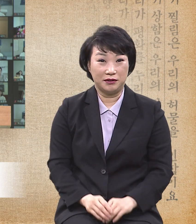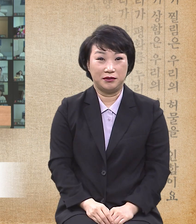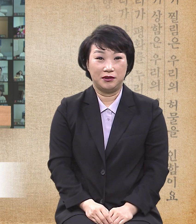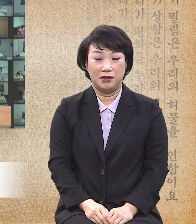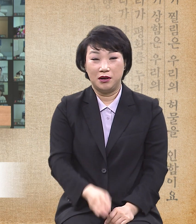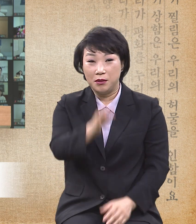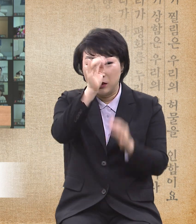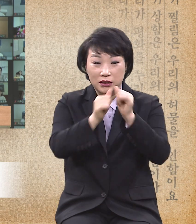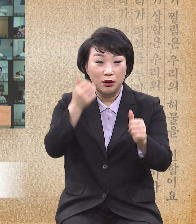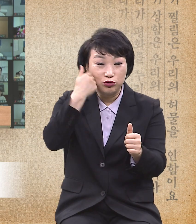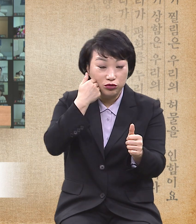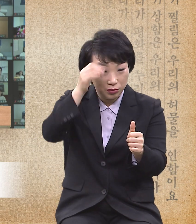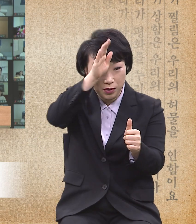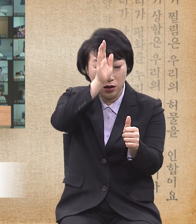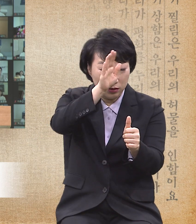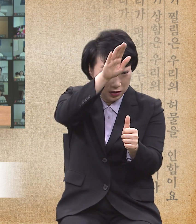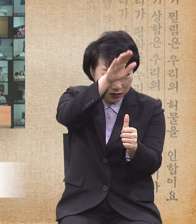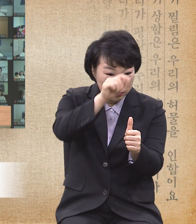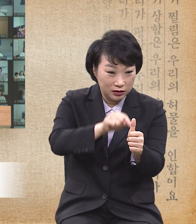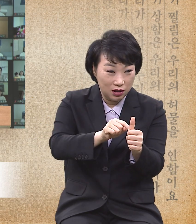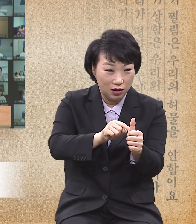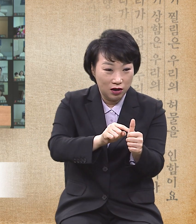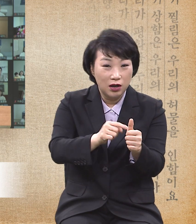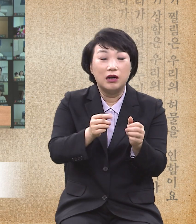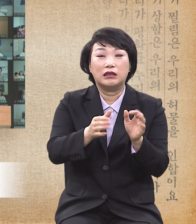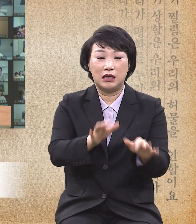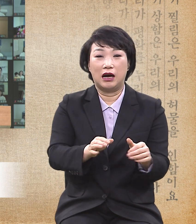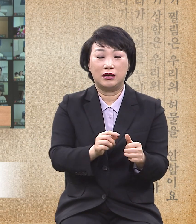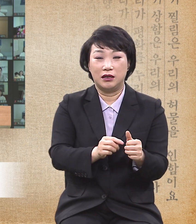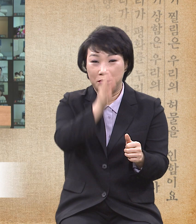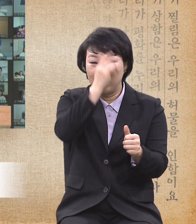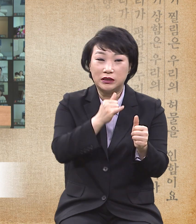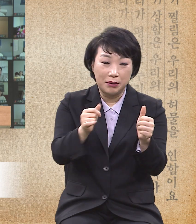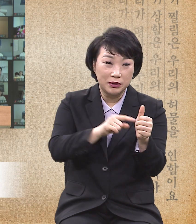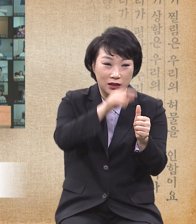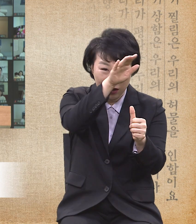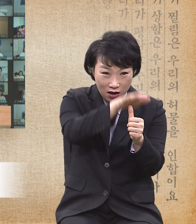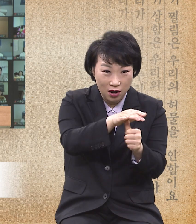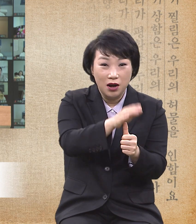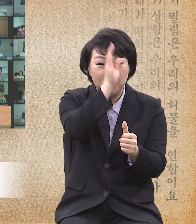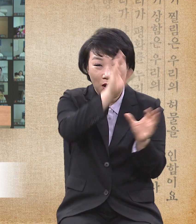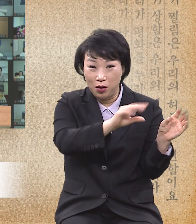않으며 병든 사람에게 손을 얹은 적 나으리라 하시더라.